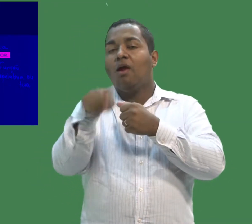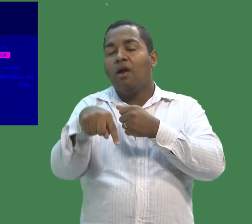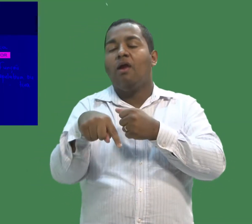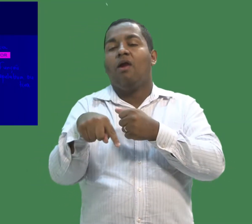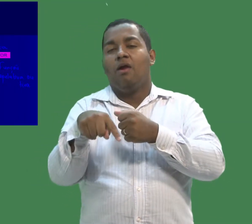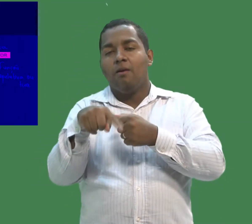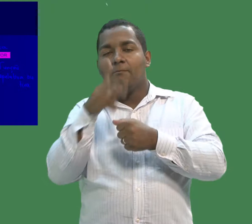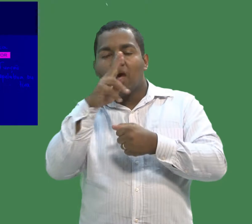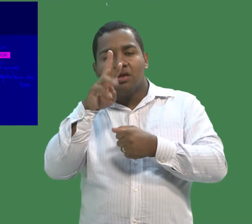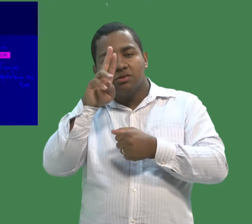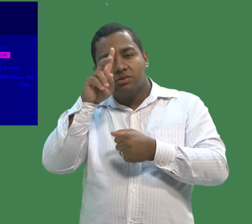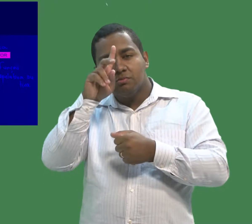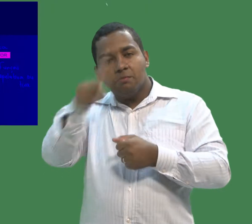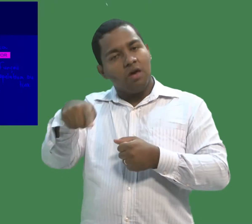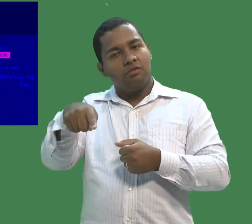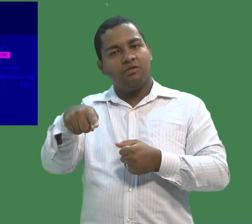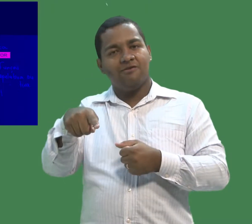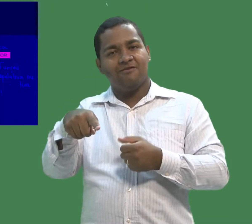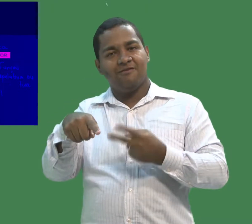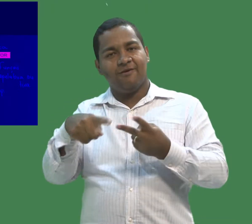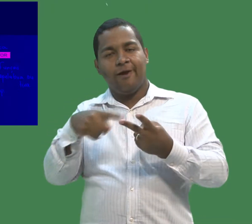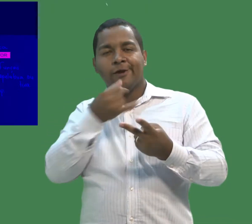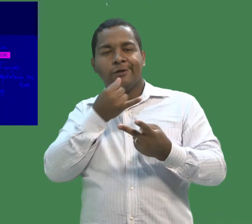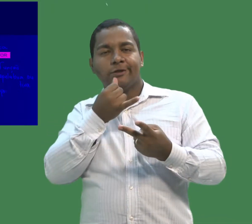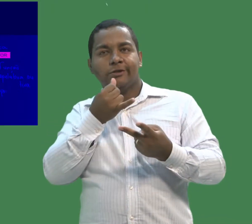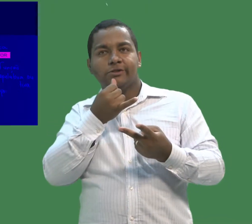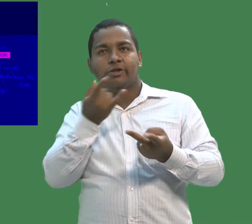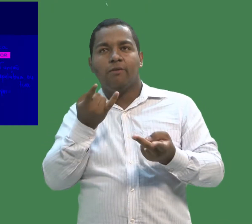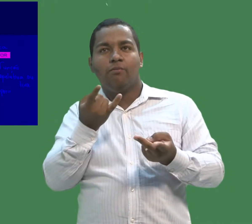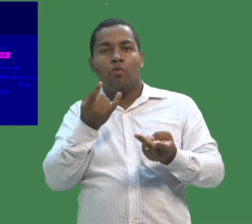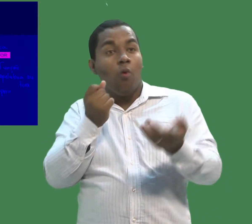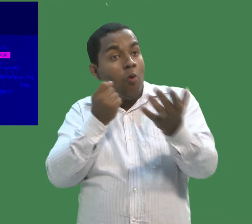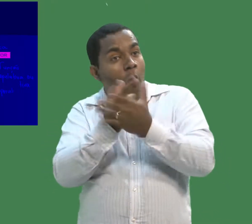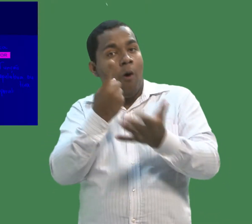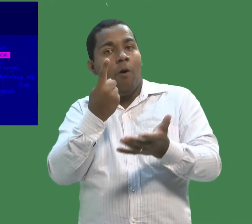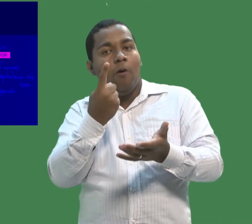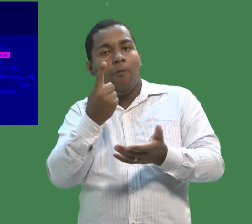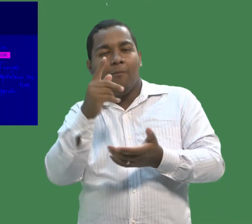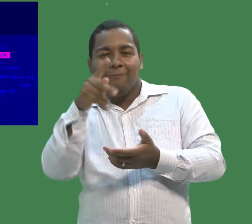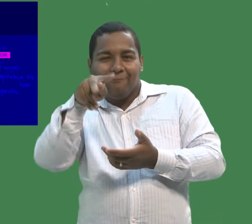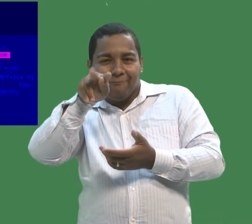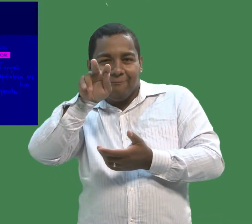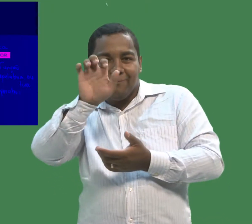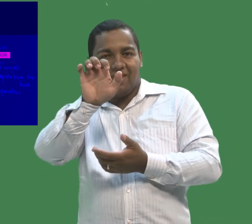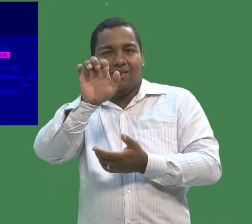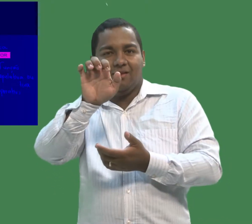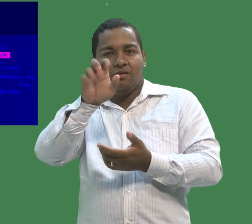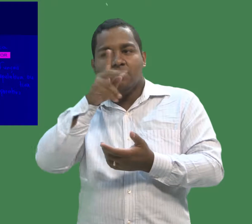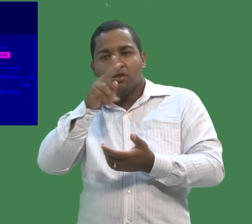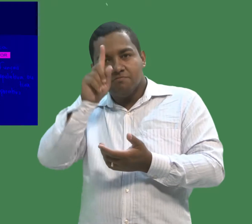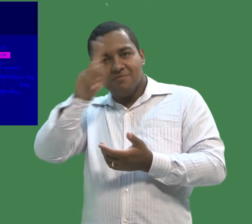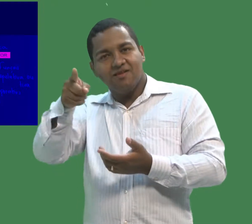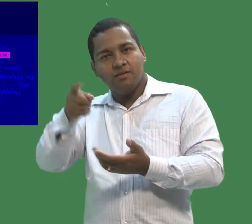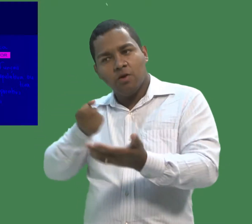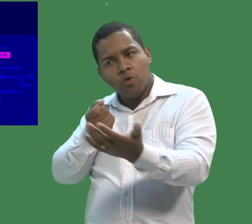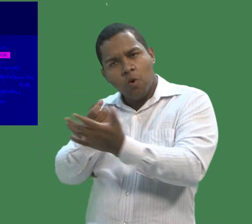no uso do imperativo, que indica uma ordem, como, por exemplo,